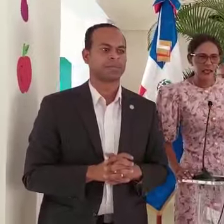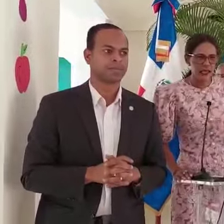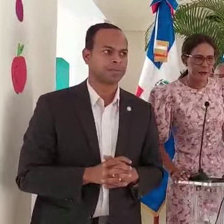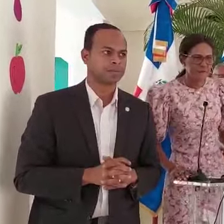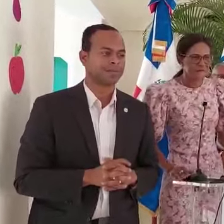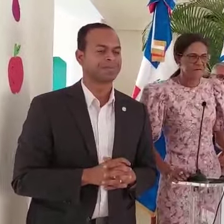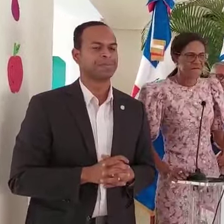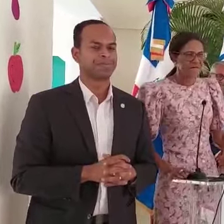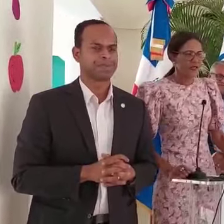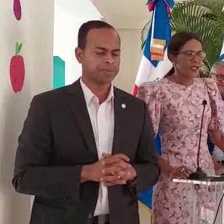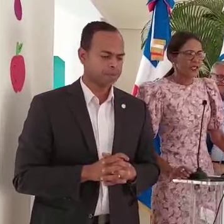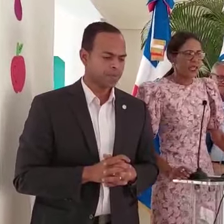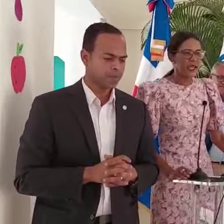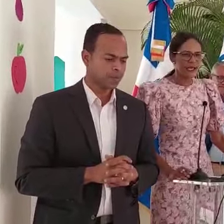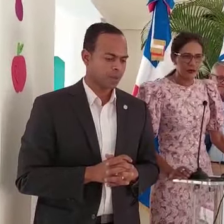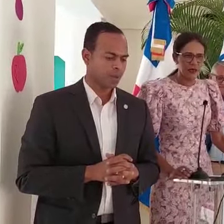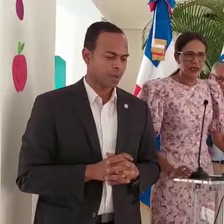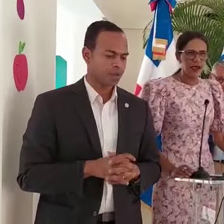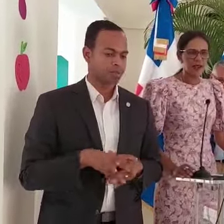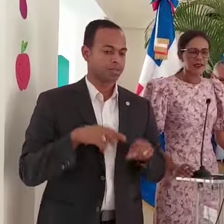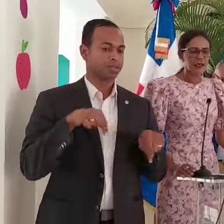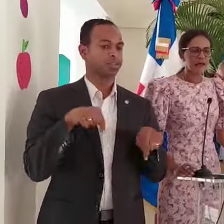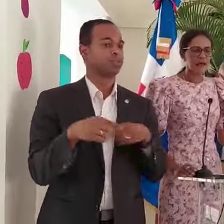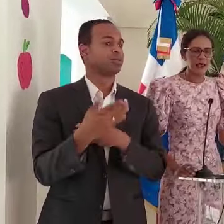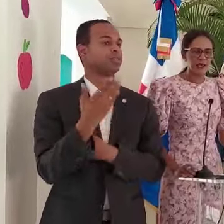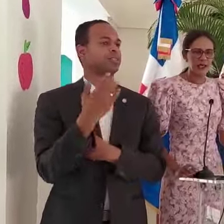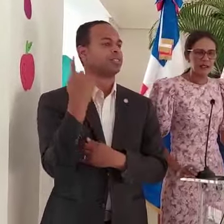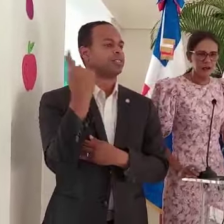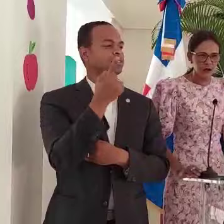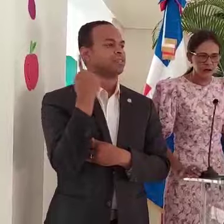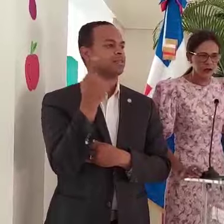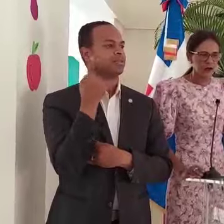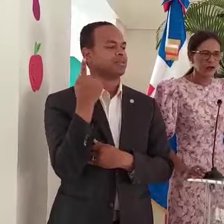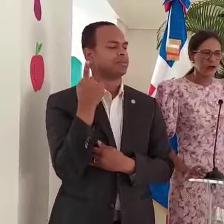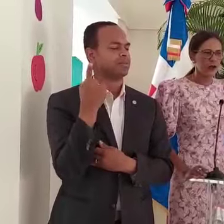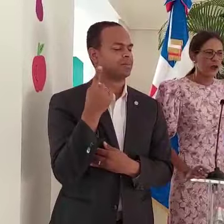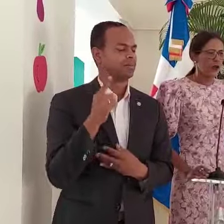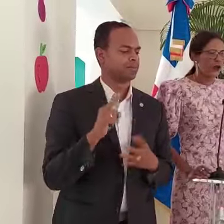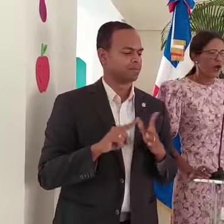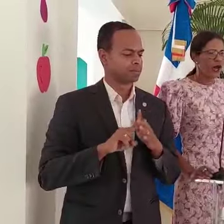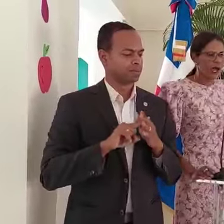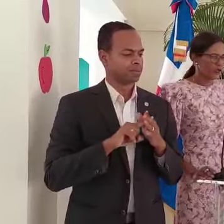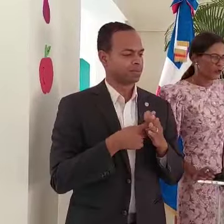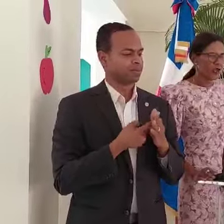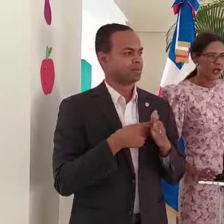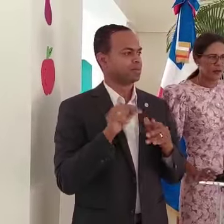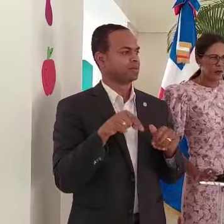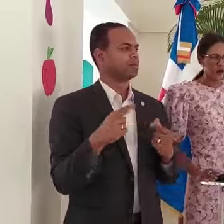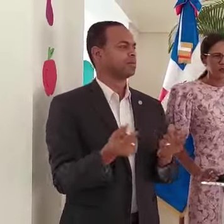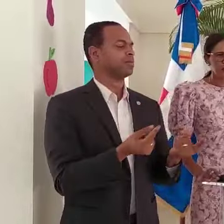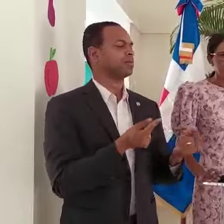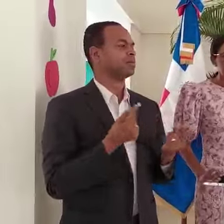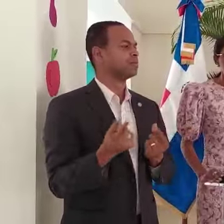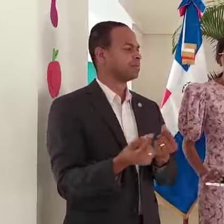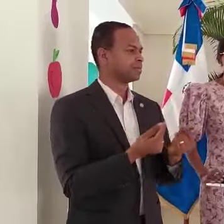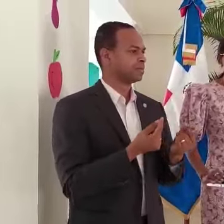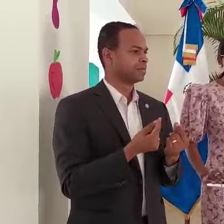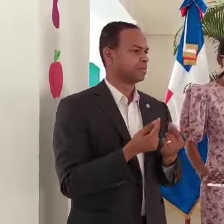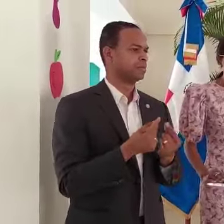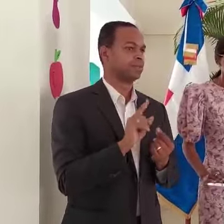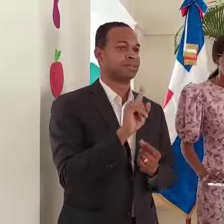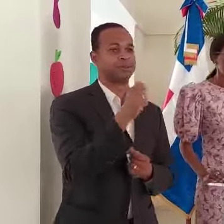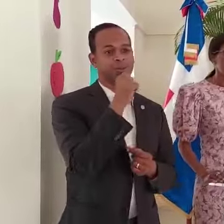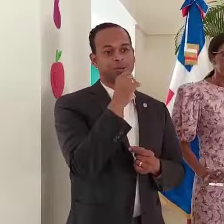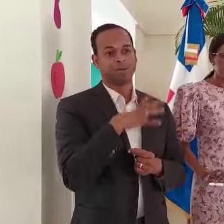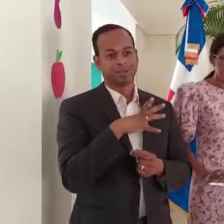Señores, en esta mañana siempre le da inicio a estos actos la